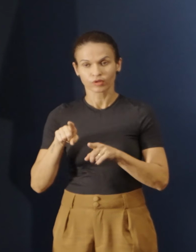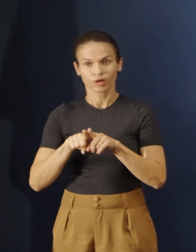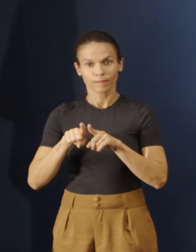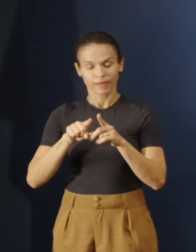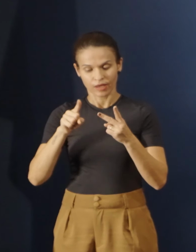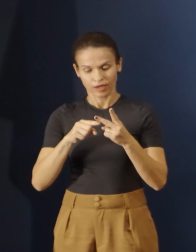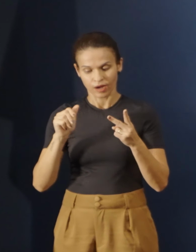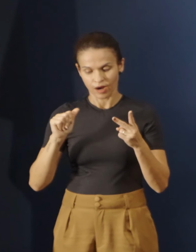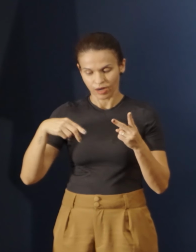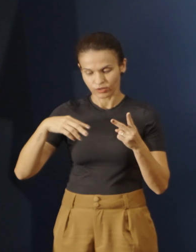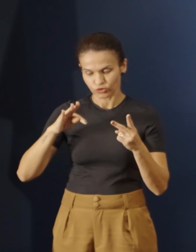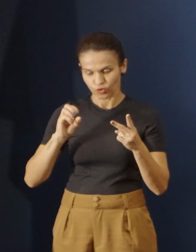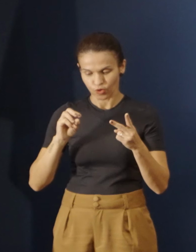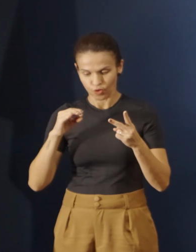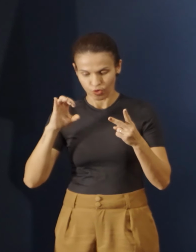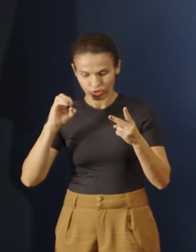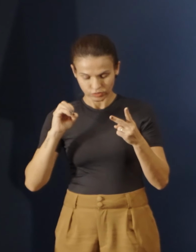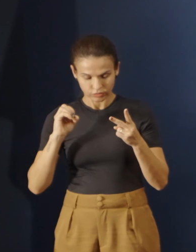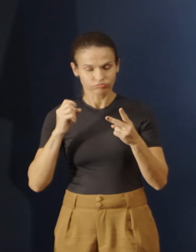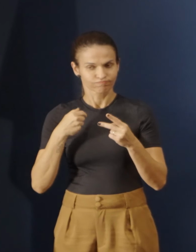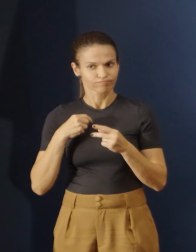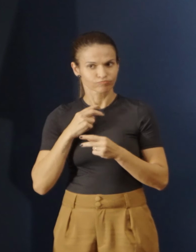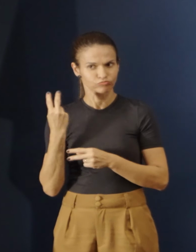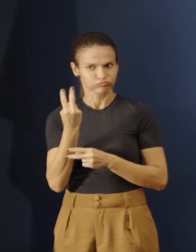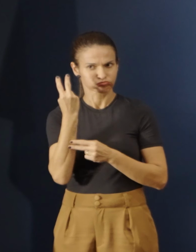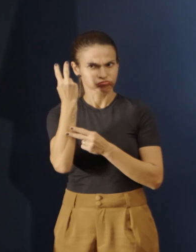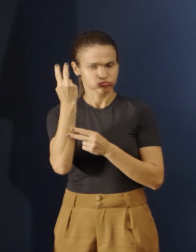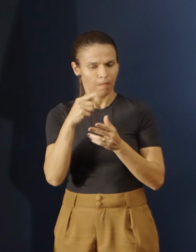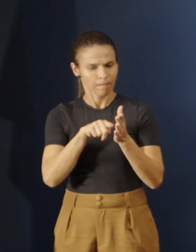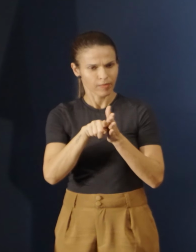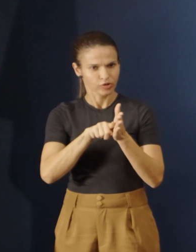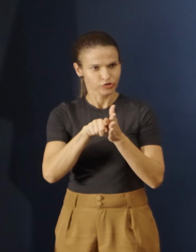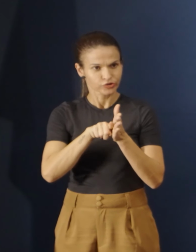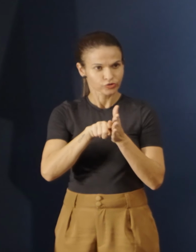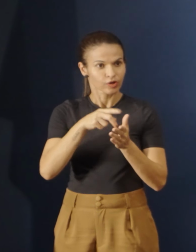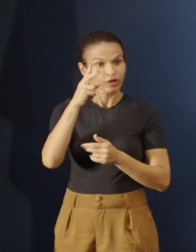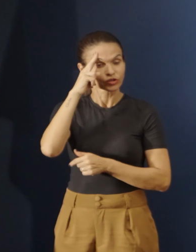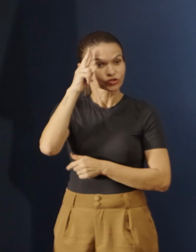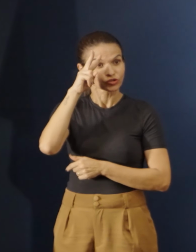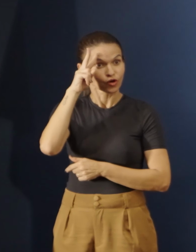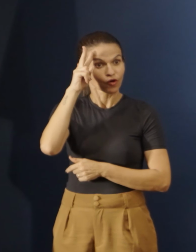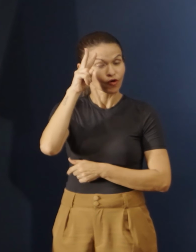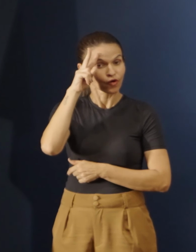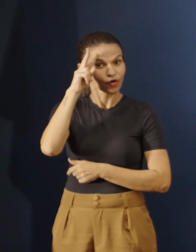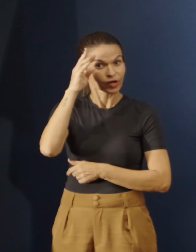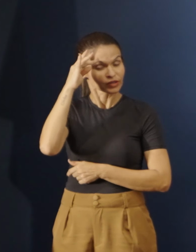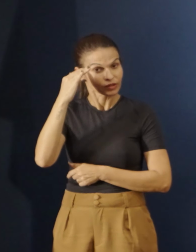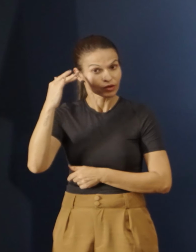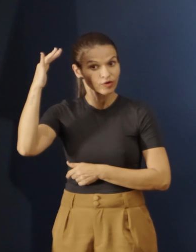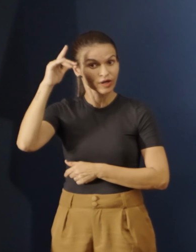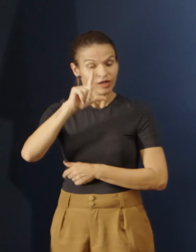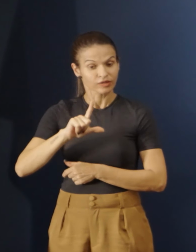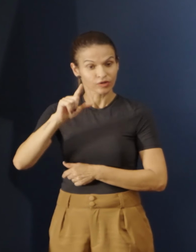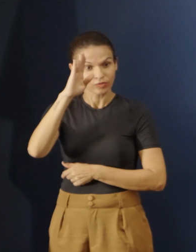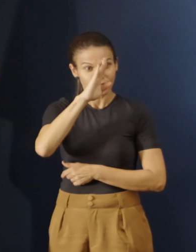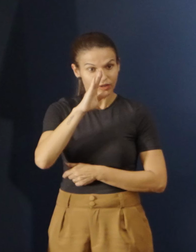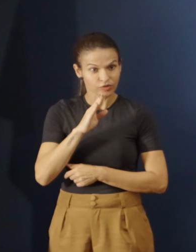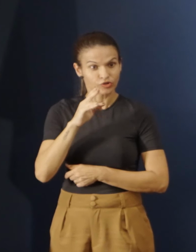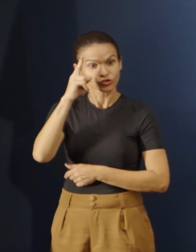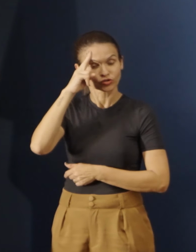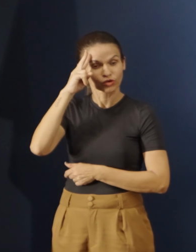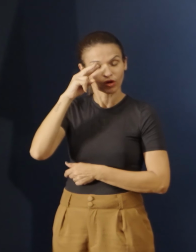a correspondência do Antônio Cândido com o Alceu é riquíssima para mim, pesquisa história da literatura, história da teoria literária no Brasil, história da